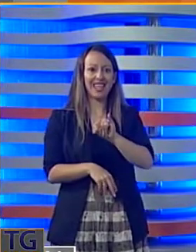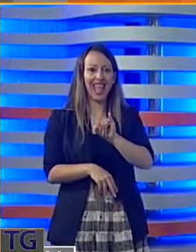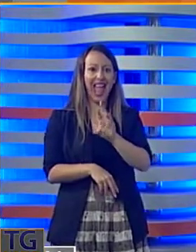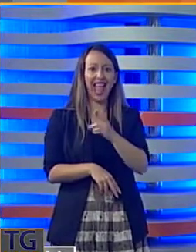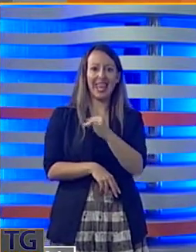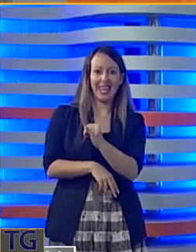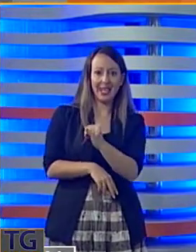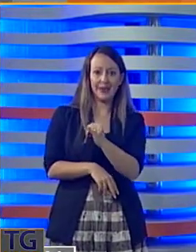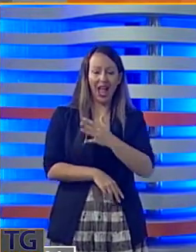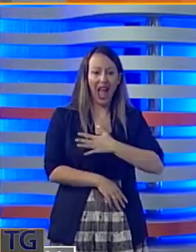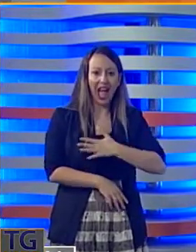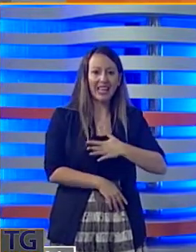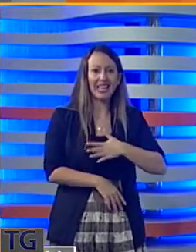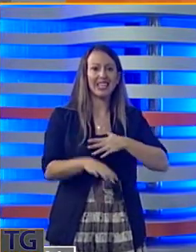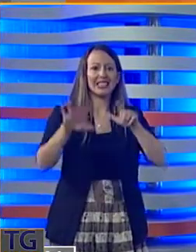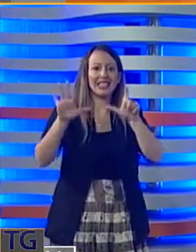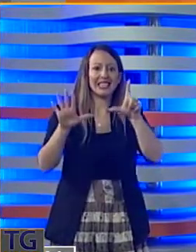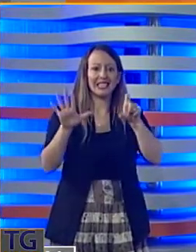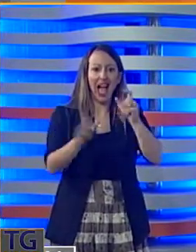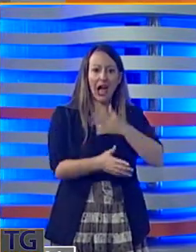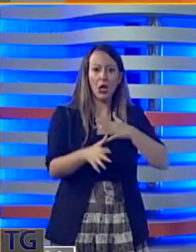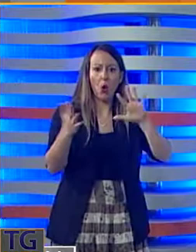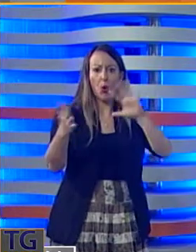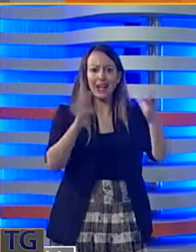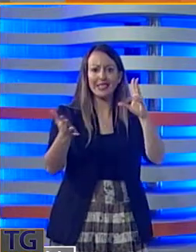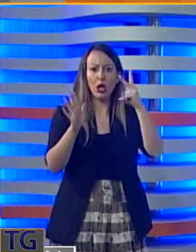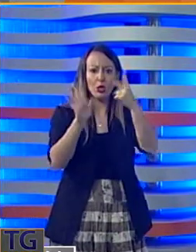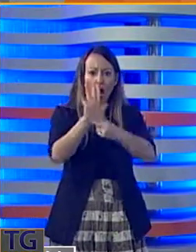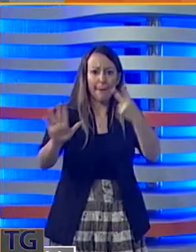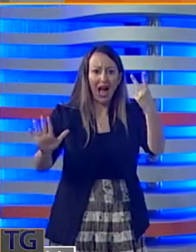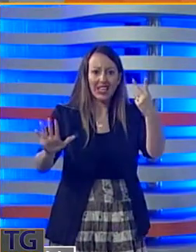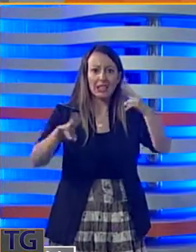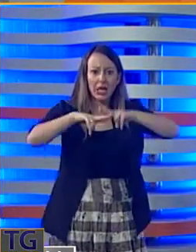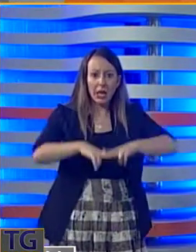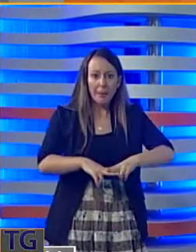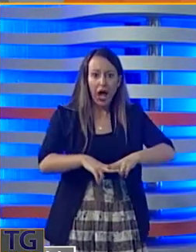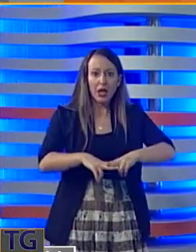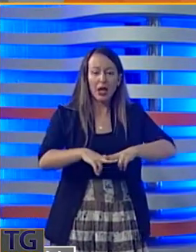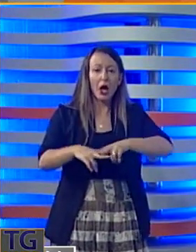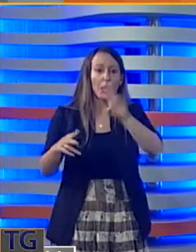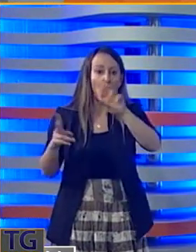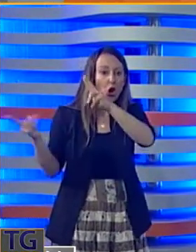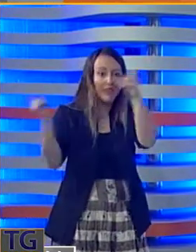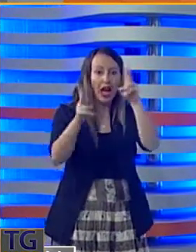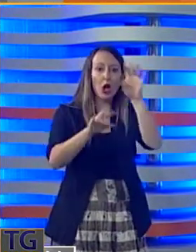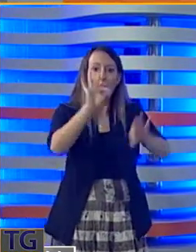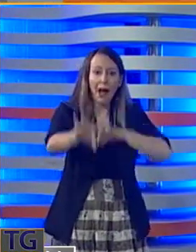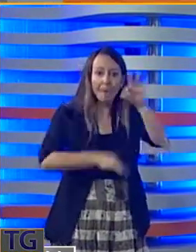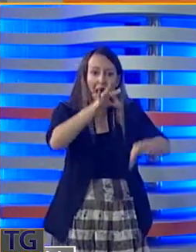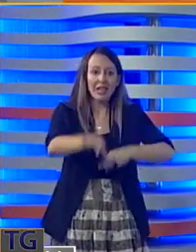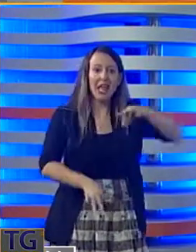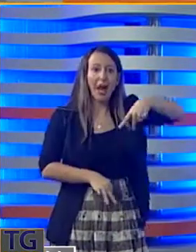Palermo. Vincenzo Oliveri, 70 anni, per quasi 2 mesi è rimasto ricoverato nel reparto